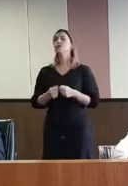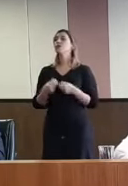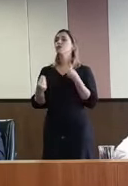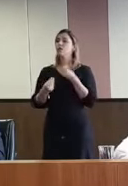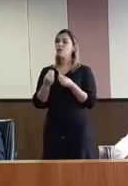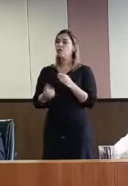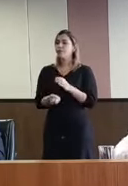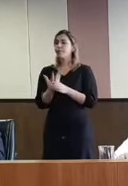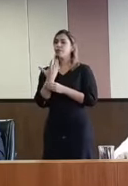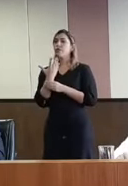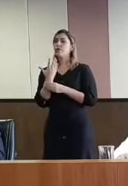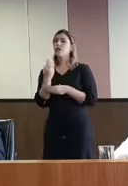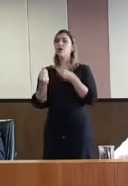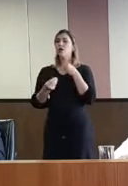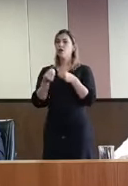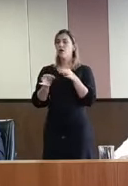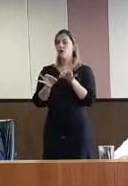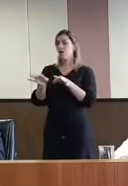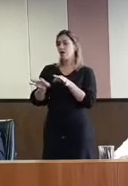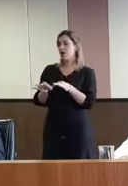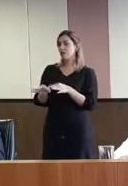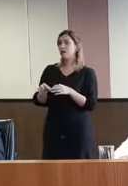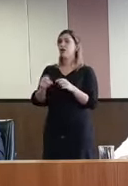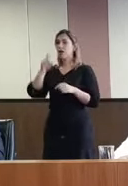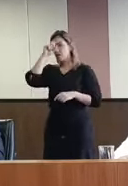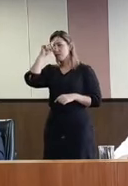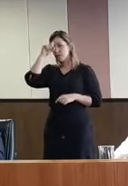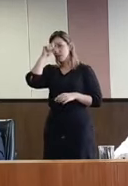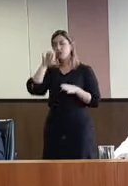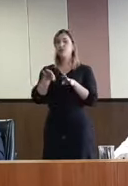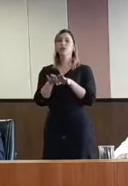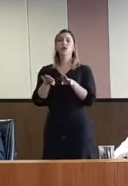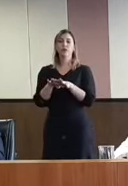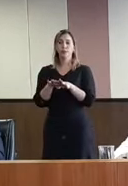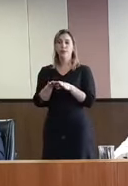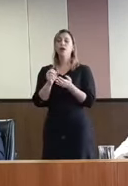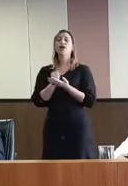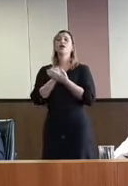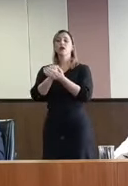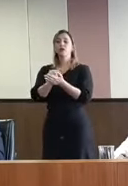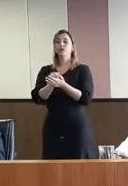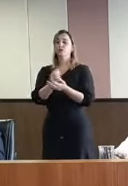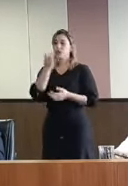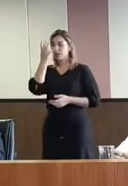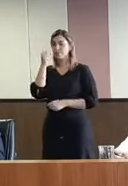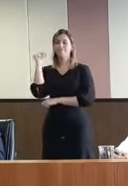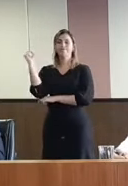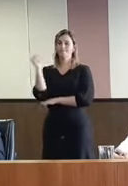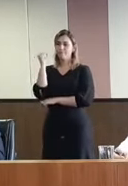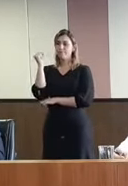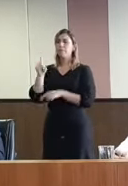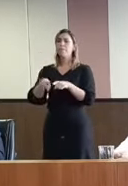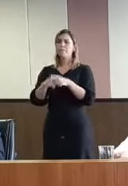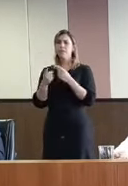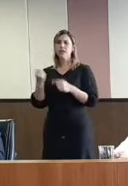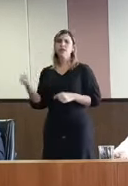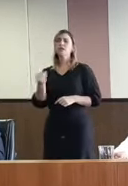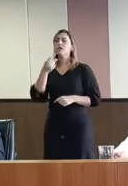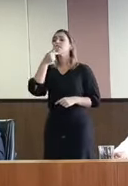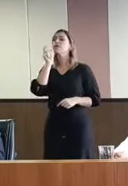criar condições nos nossos ambientes hospitalares para atender os casos que serão graves. Mais uma vez, reforçando a